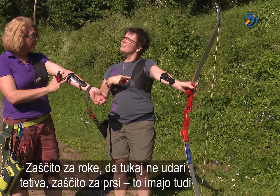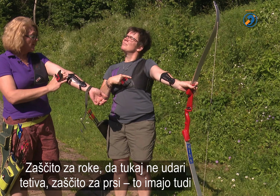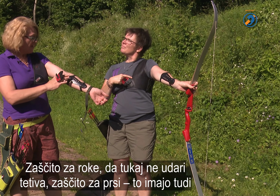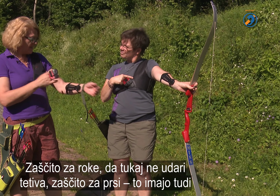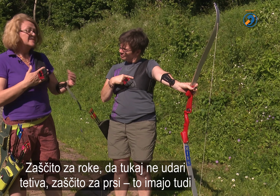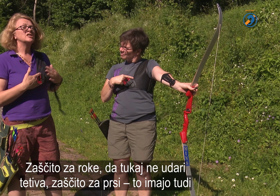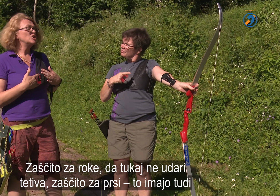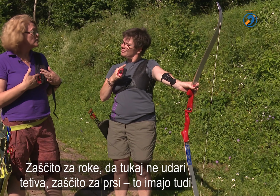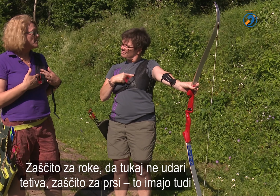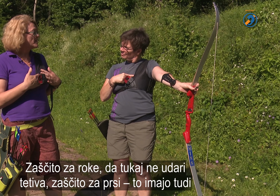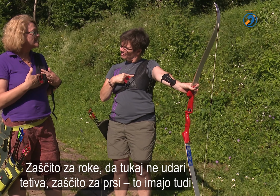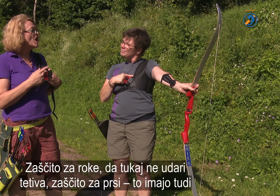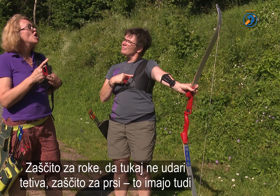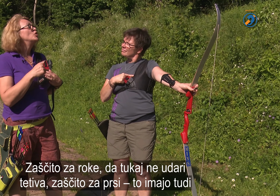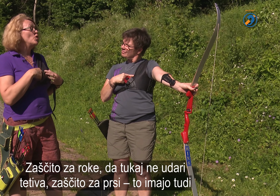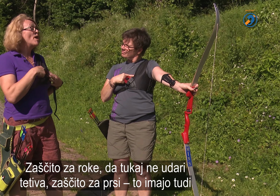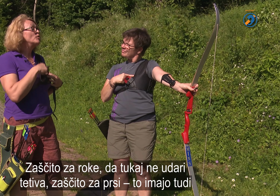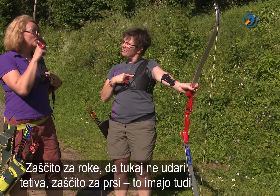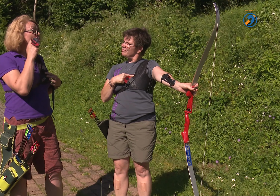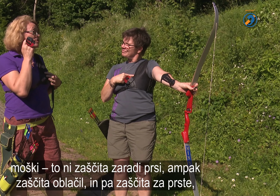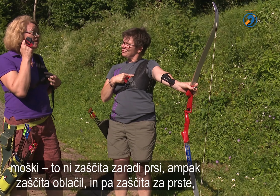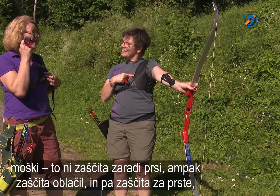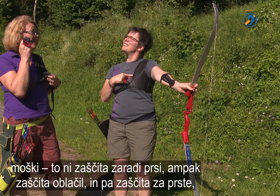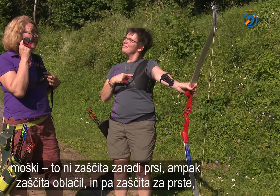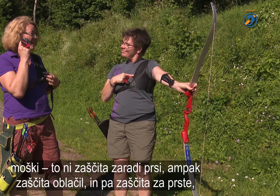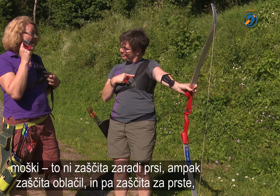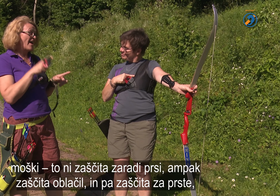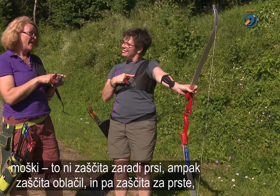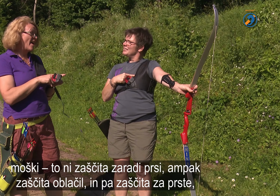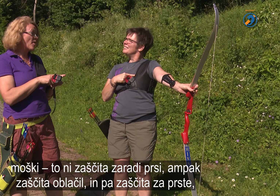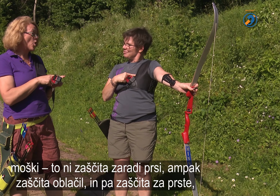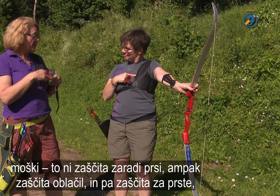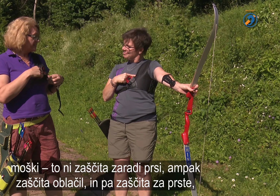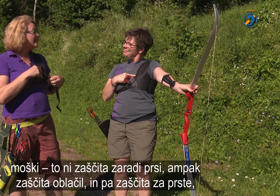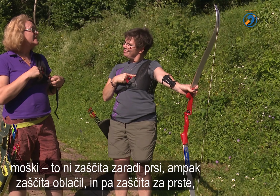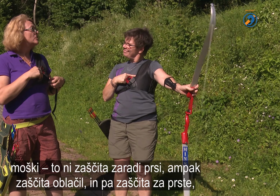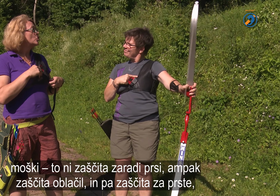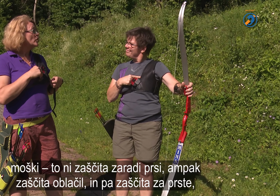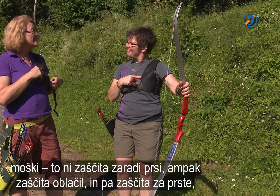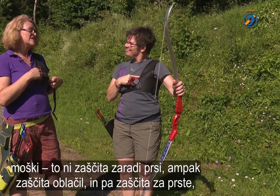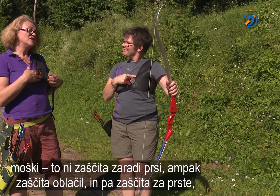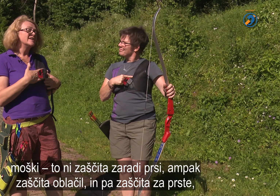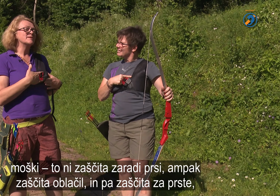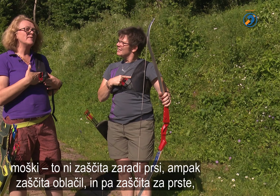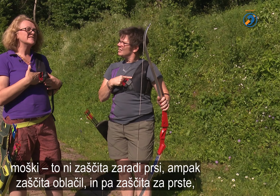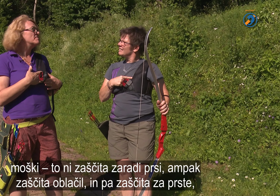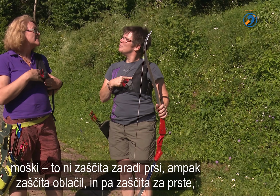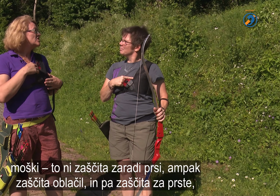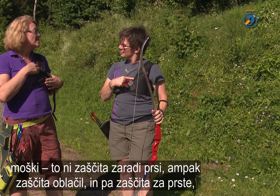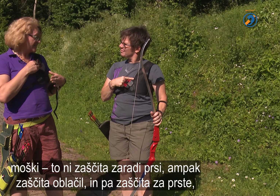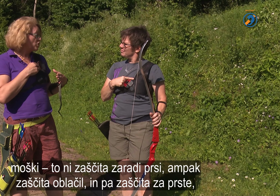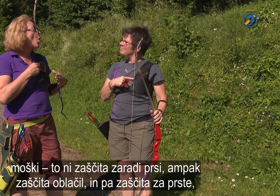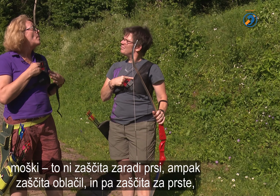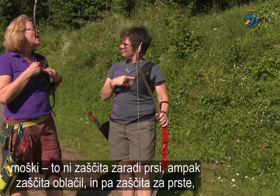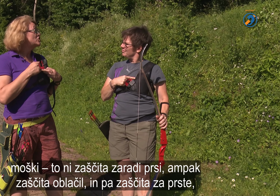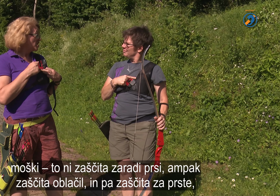udari tetiva, zaščito za prsa, to imajo tudi moški. Ja, enako. Zaradi to, kor ni zaščita za prsa, ampak